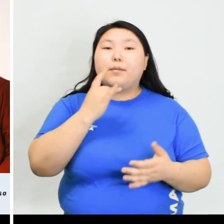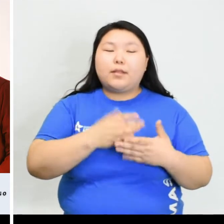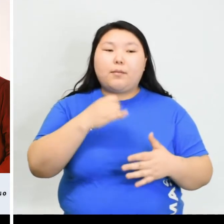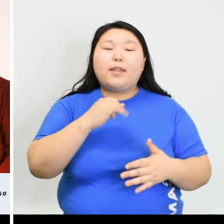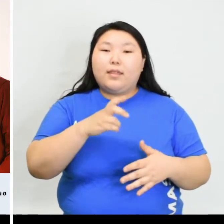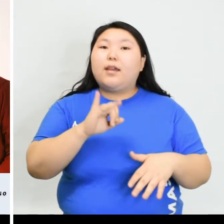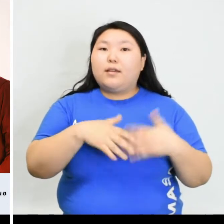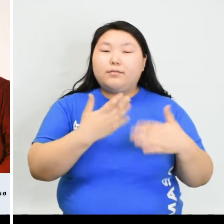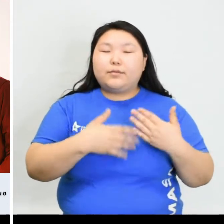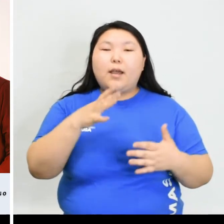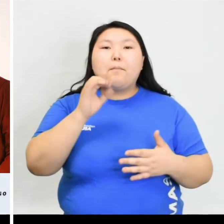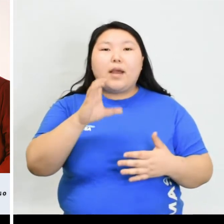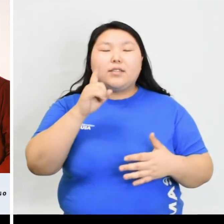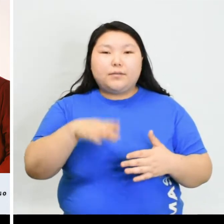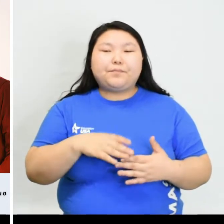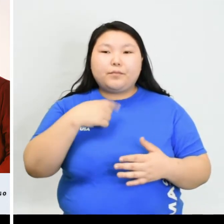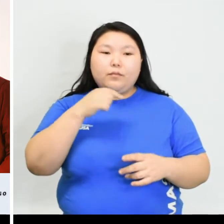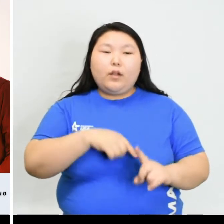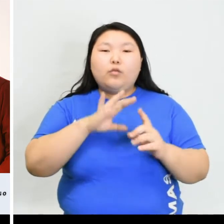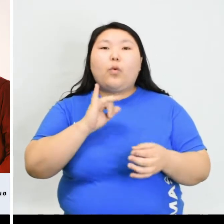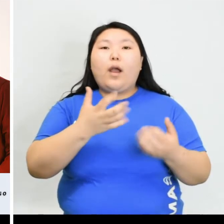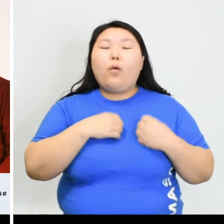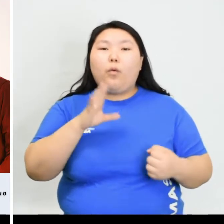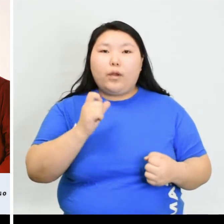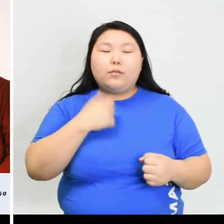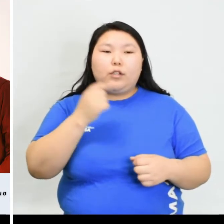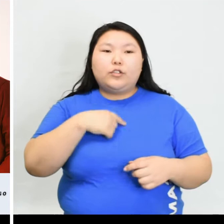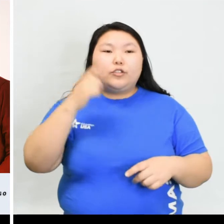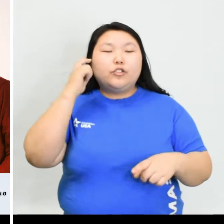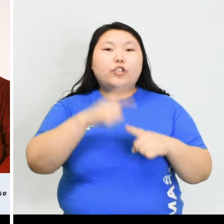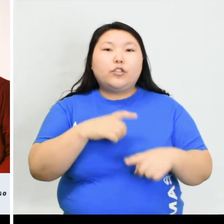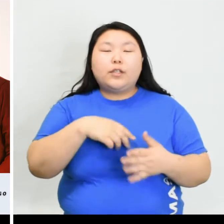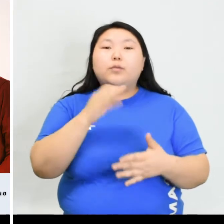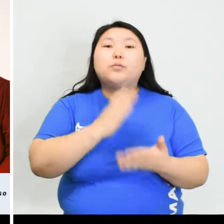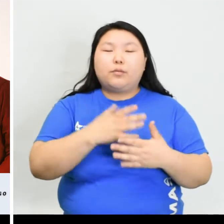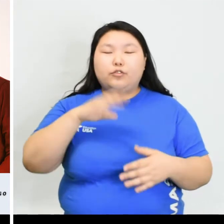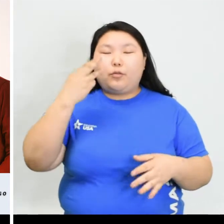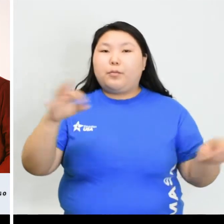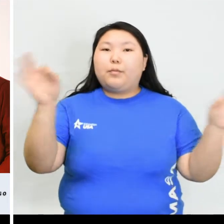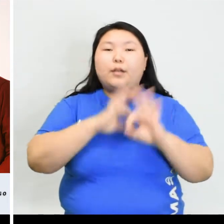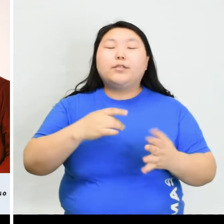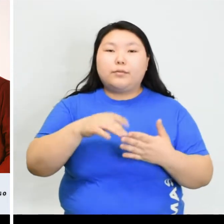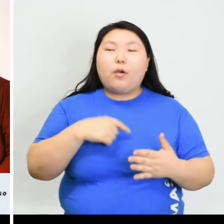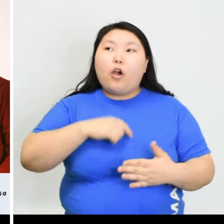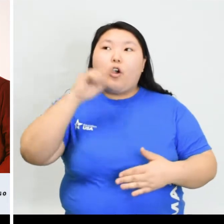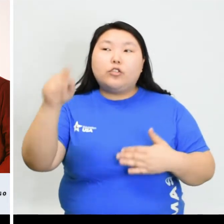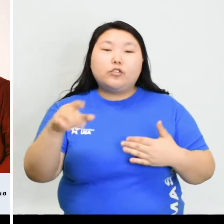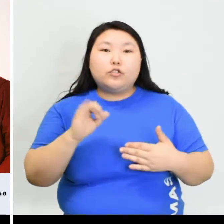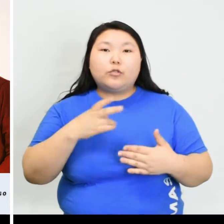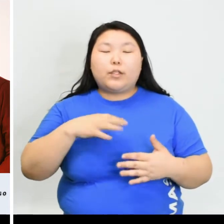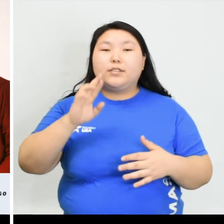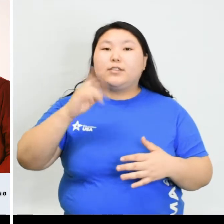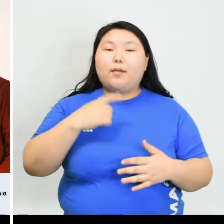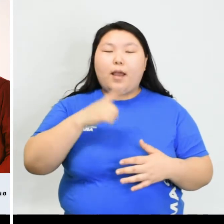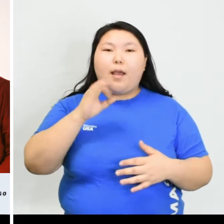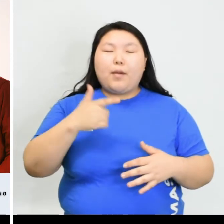хиймээр байна гэсэн байдлаар явцсан болохоос бас тийм яг нэг эндээс юу авах вэ? Ямар хөрш зөвлөгтэй явж гинэ гэдгээ би бас тохоогүй л явсан. Тэгээд очиод ер нь бол